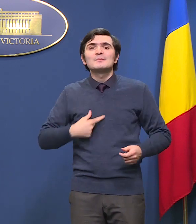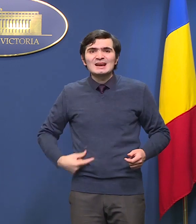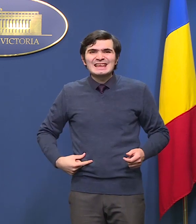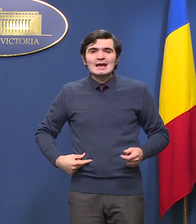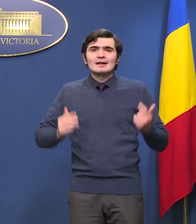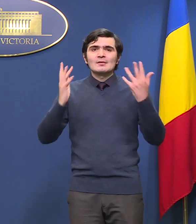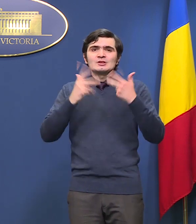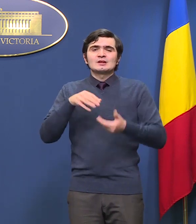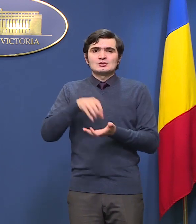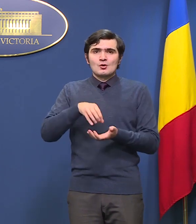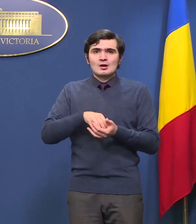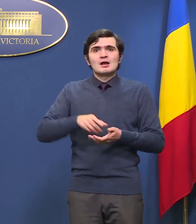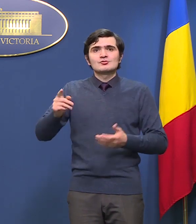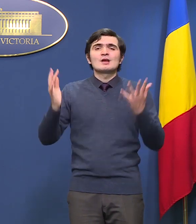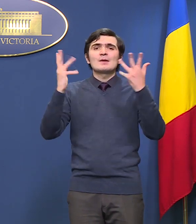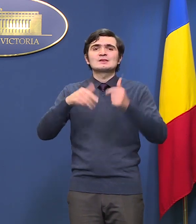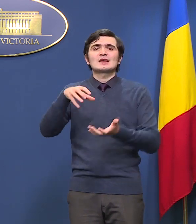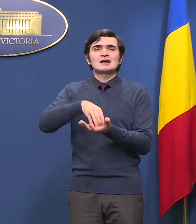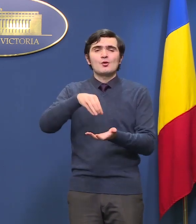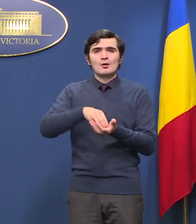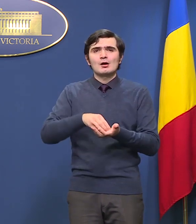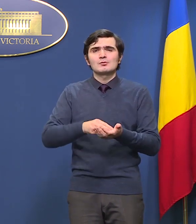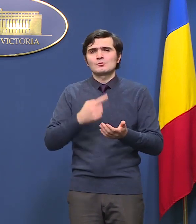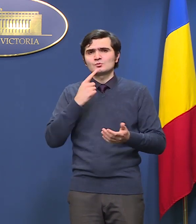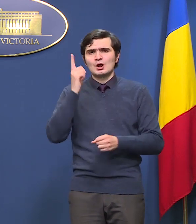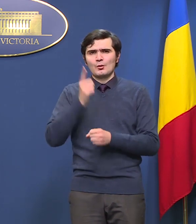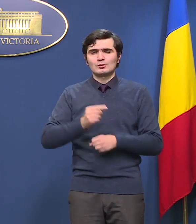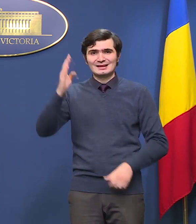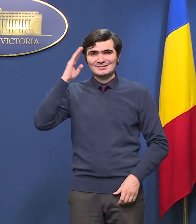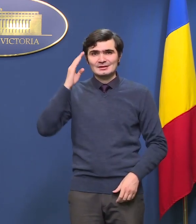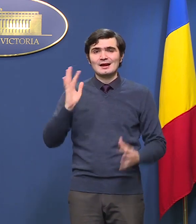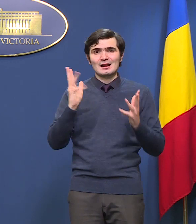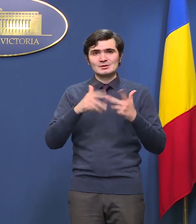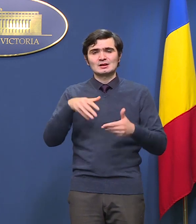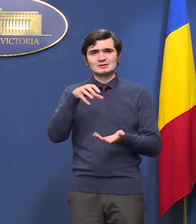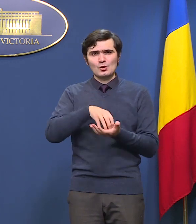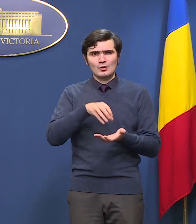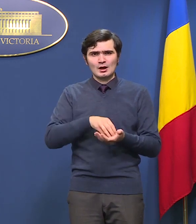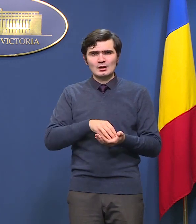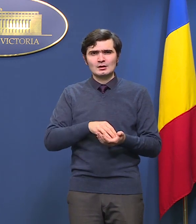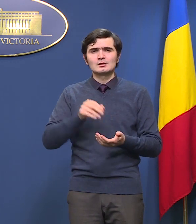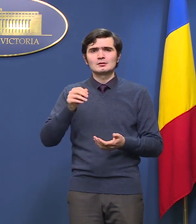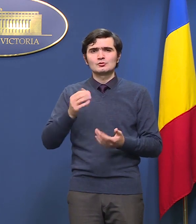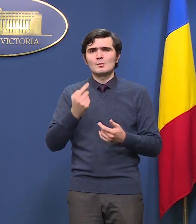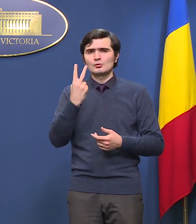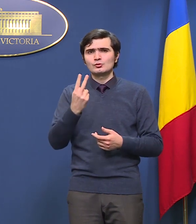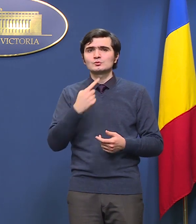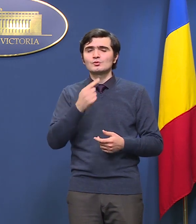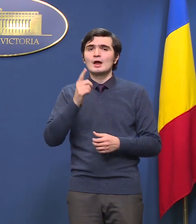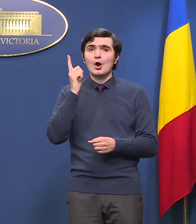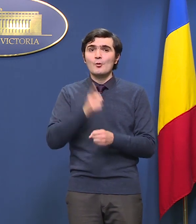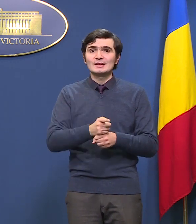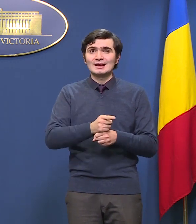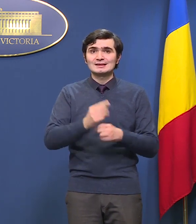locală. Pentru că administrația locală, tot conform ordonanței militare, are obligația, ordonanței militare 2, are obligația de a identifica